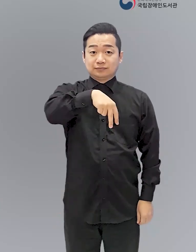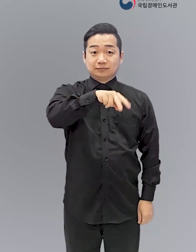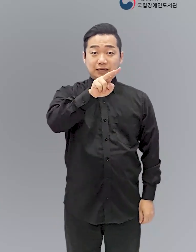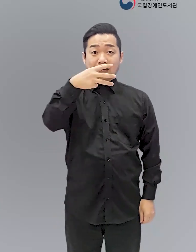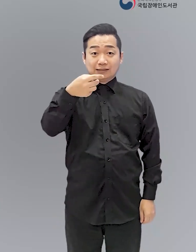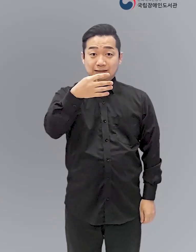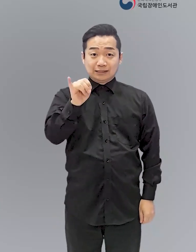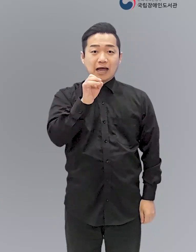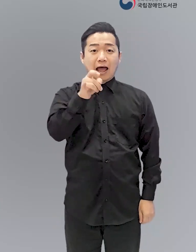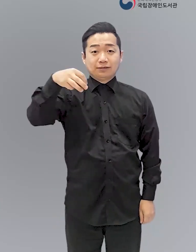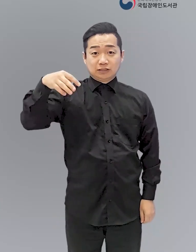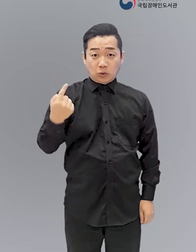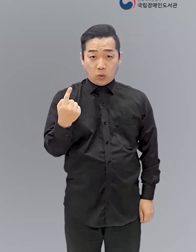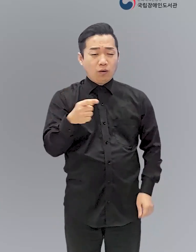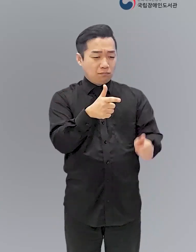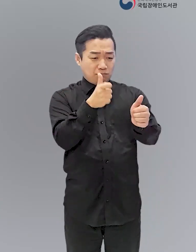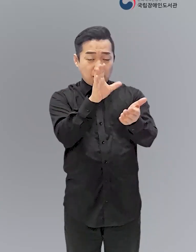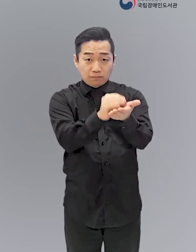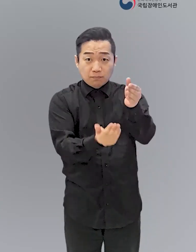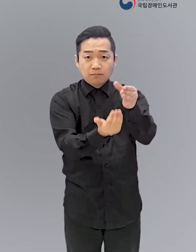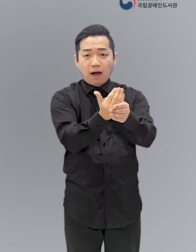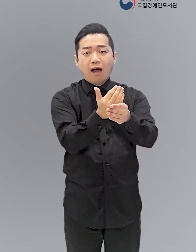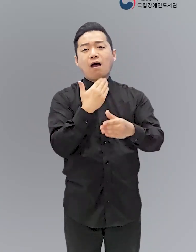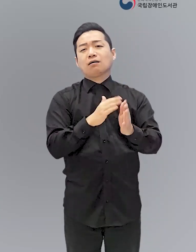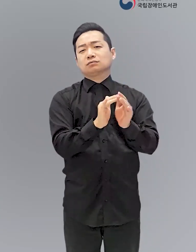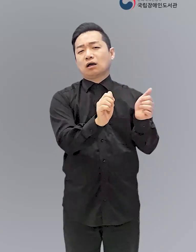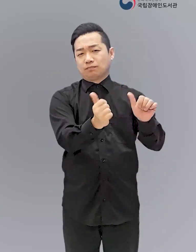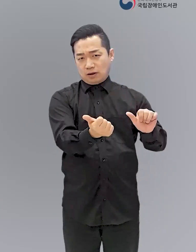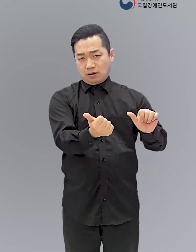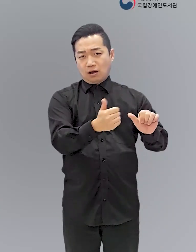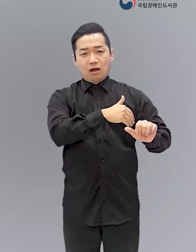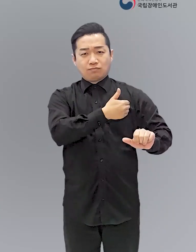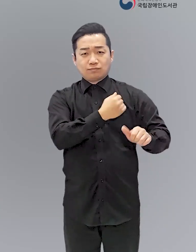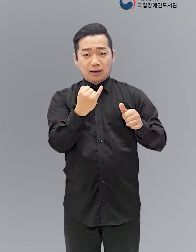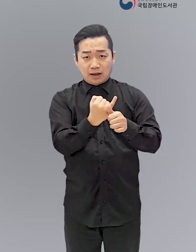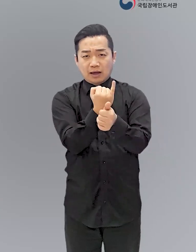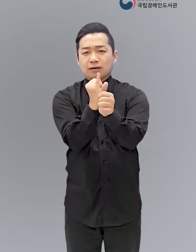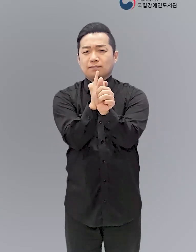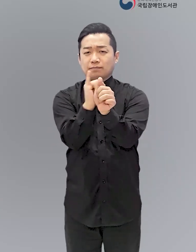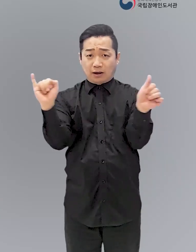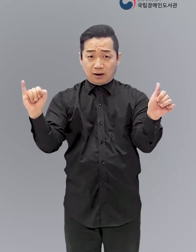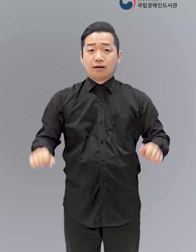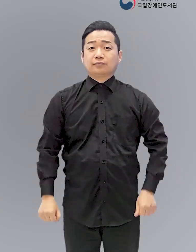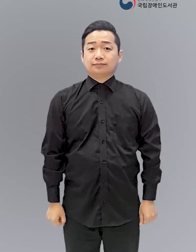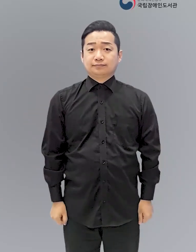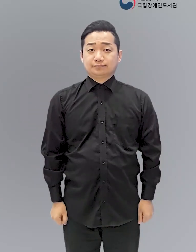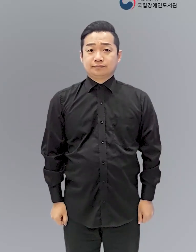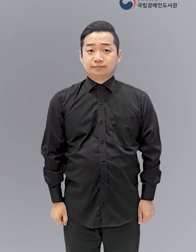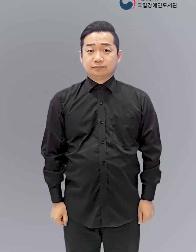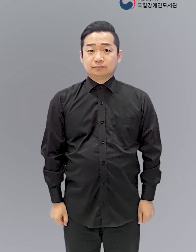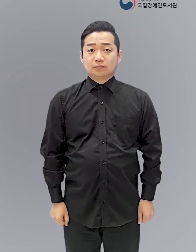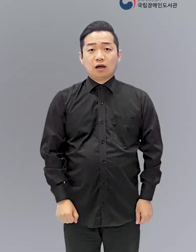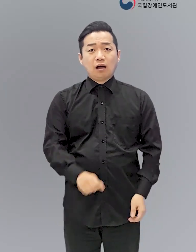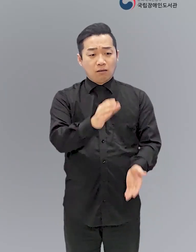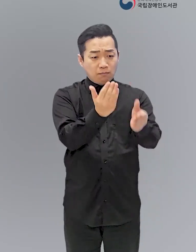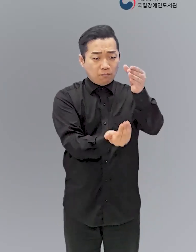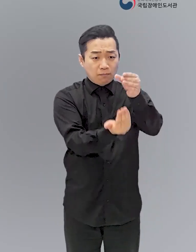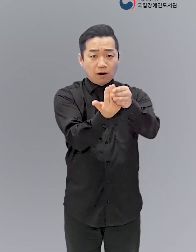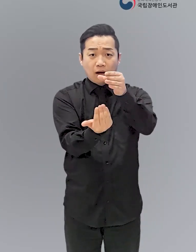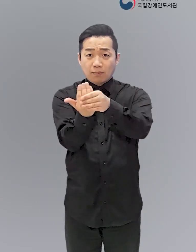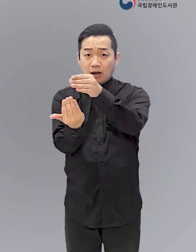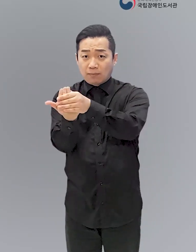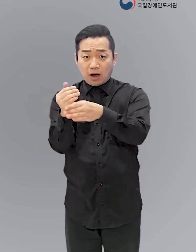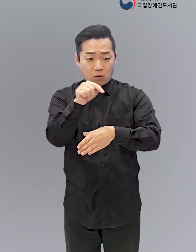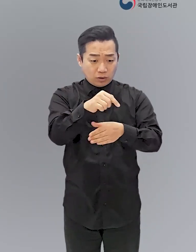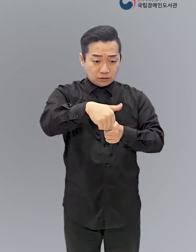샤를리 앱도 총격 테러 사건으로 인한 지인의 죽음, 불륜관계의 연인과의 이별, 잇따라 벌어지는 외부의